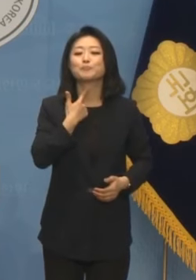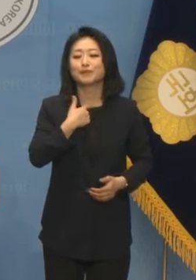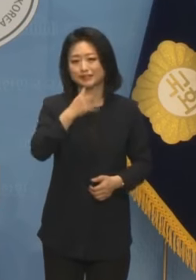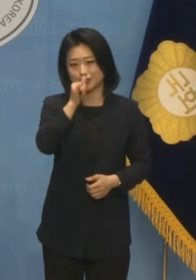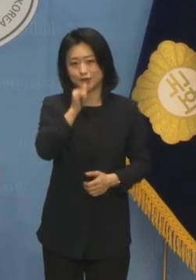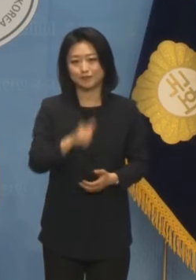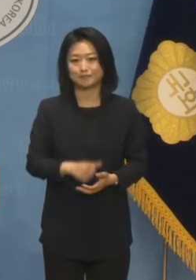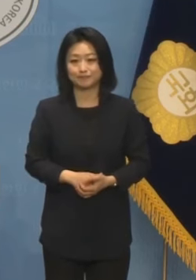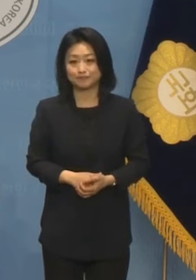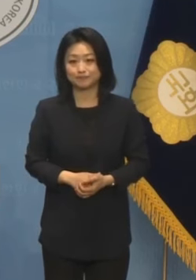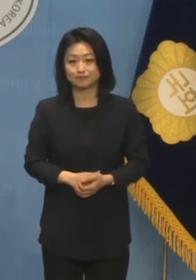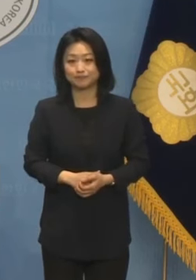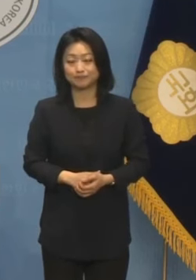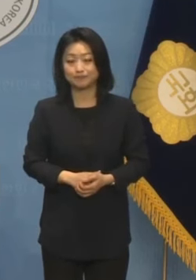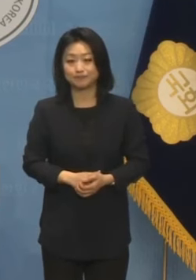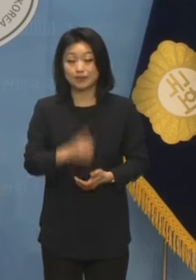있었습니다.